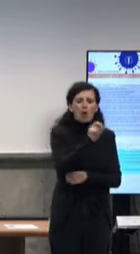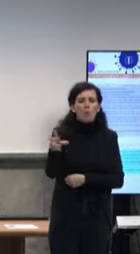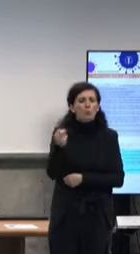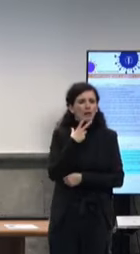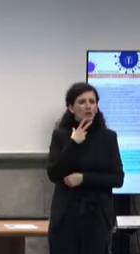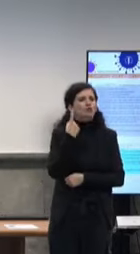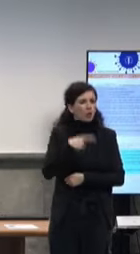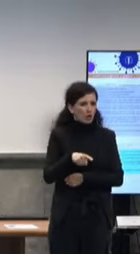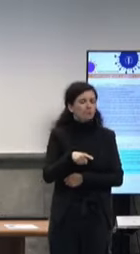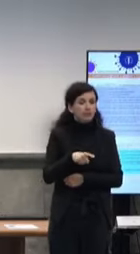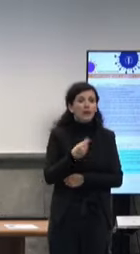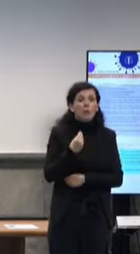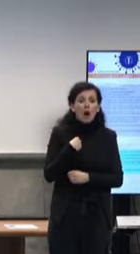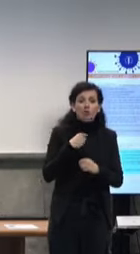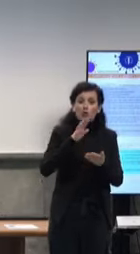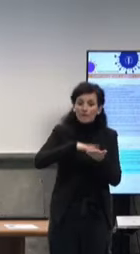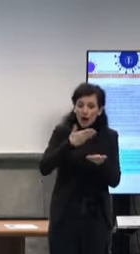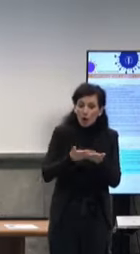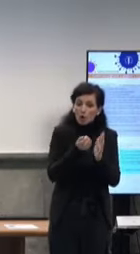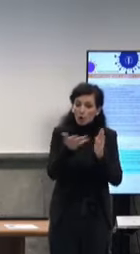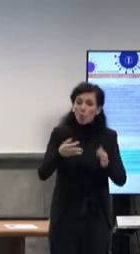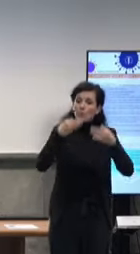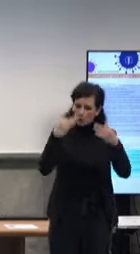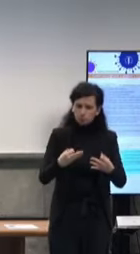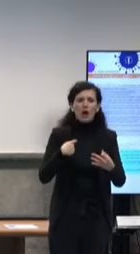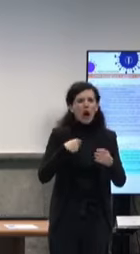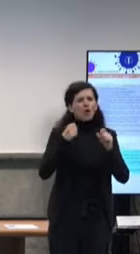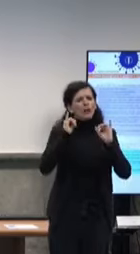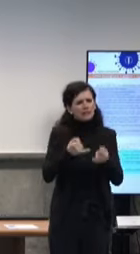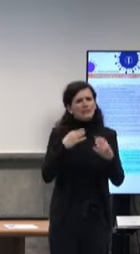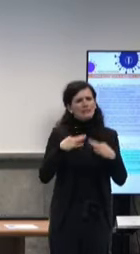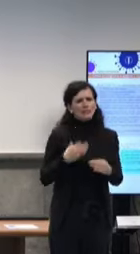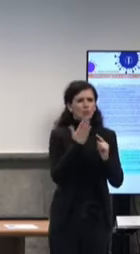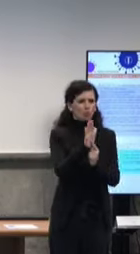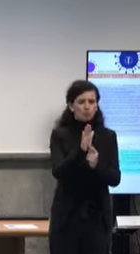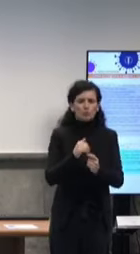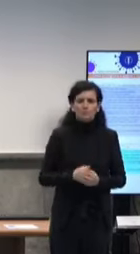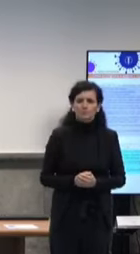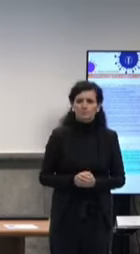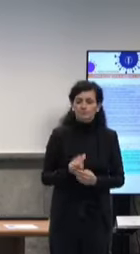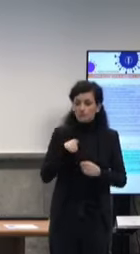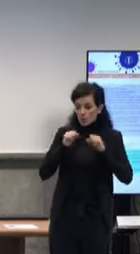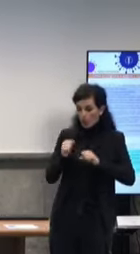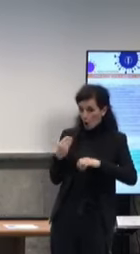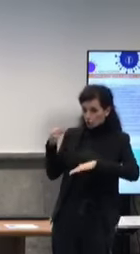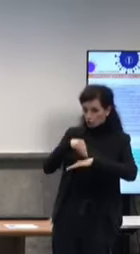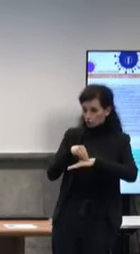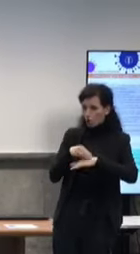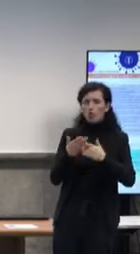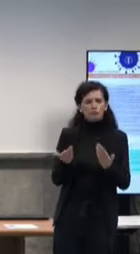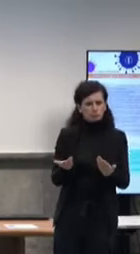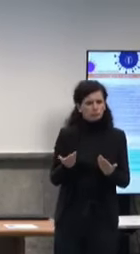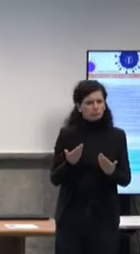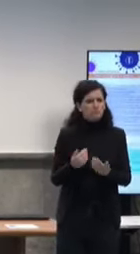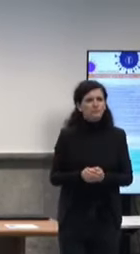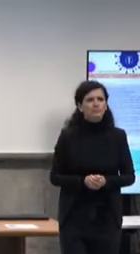solide e su queste mie stime solide ci sentiamo di metterci la faccia prego una